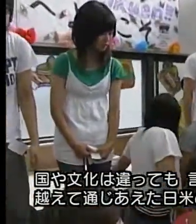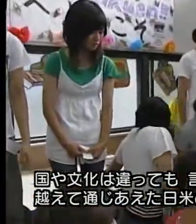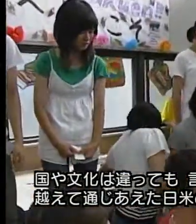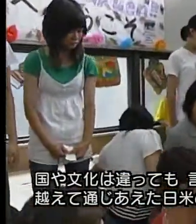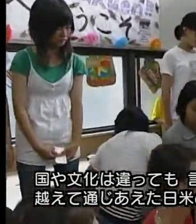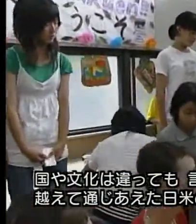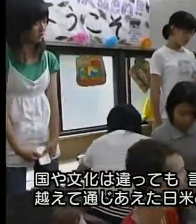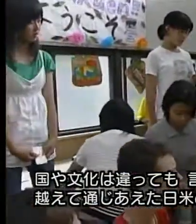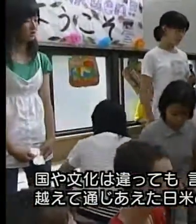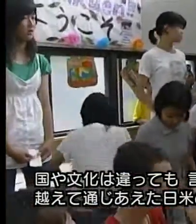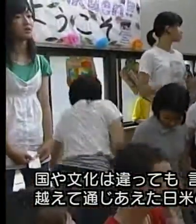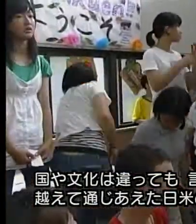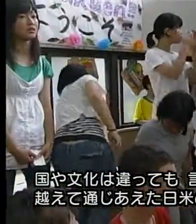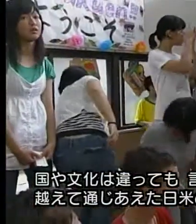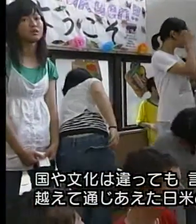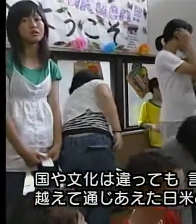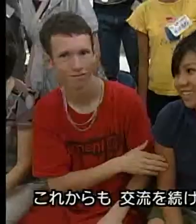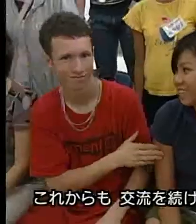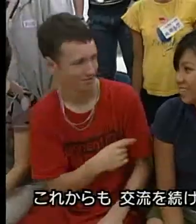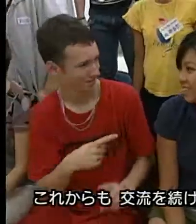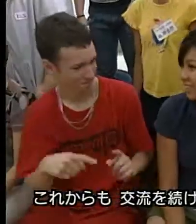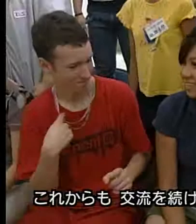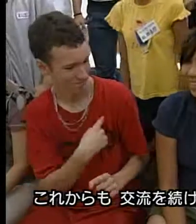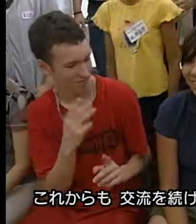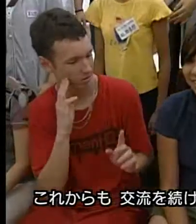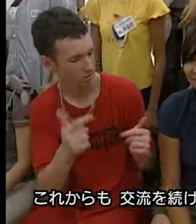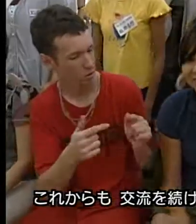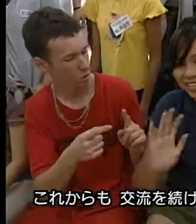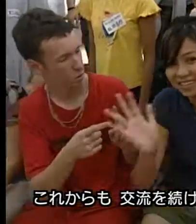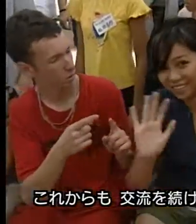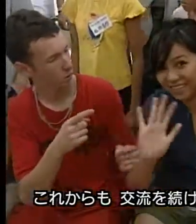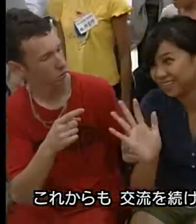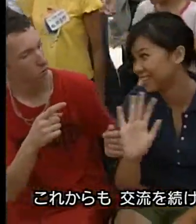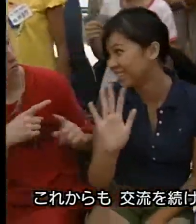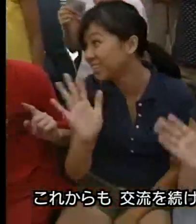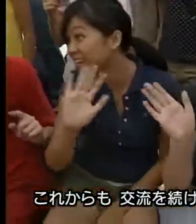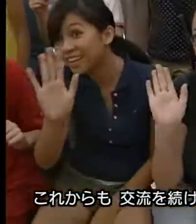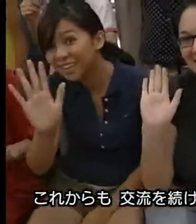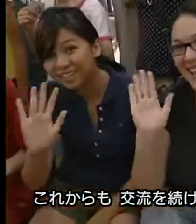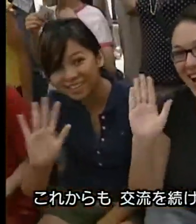徒たち。これからも交流を続けていきます。